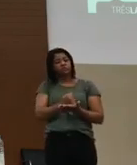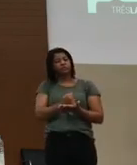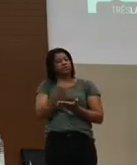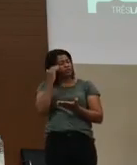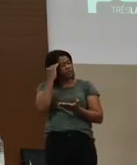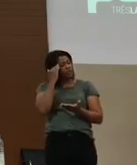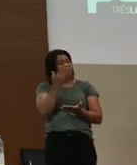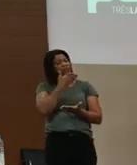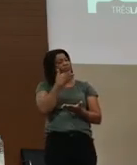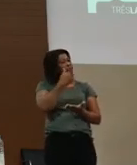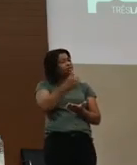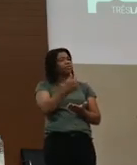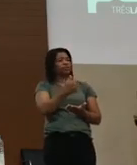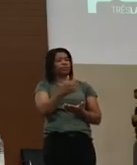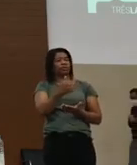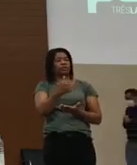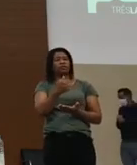bem,